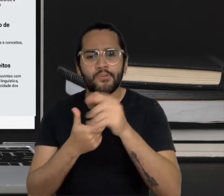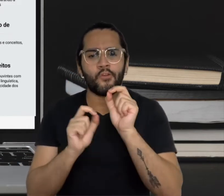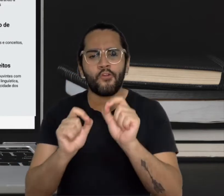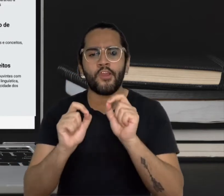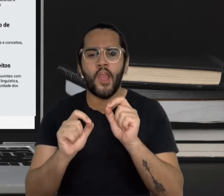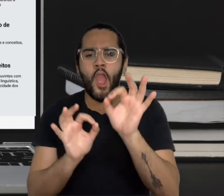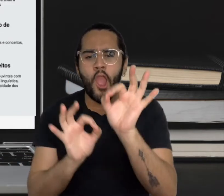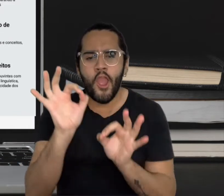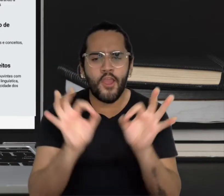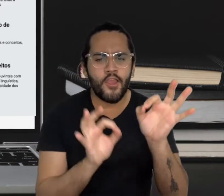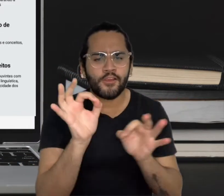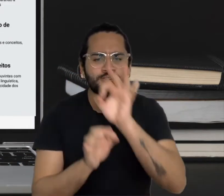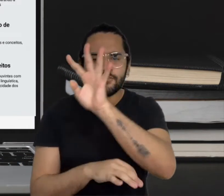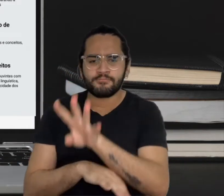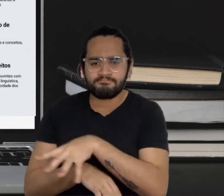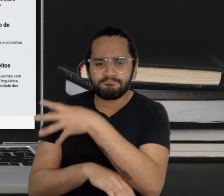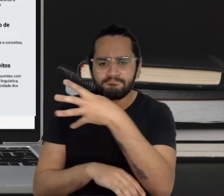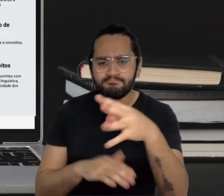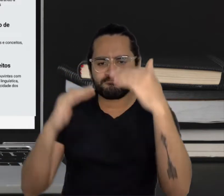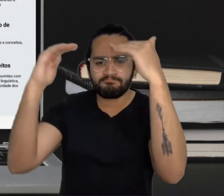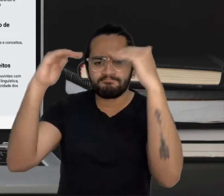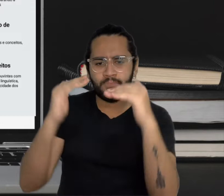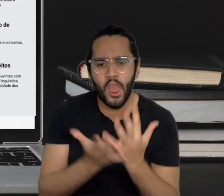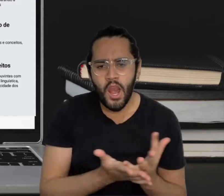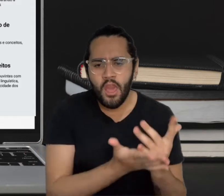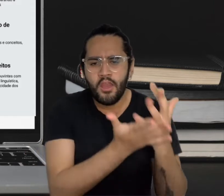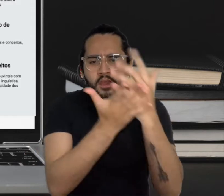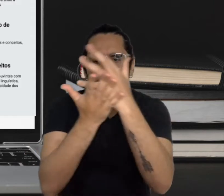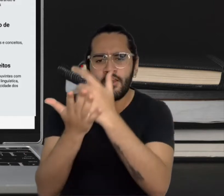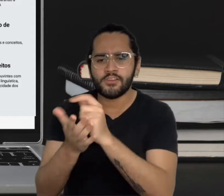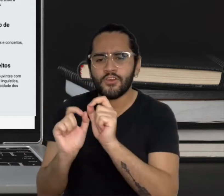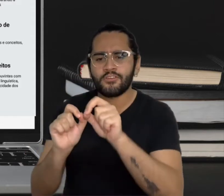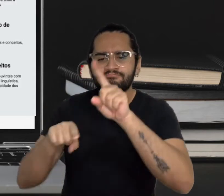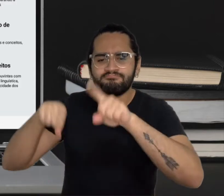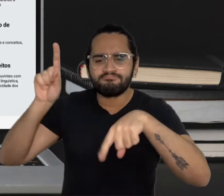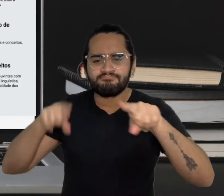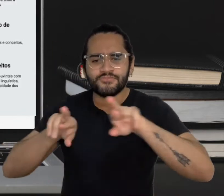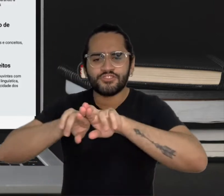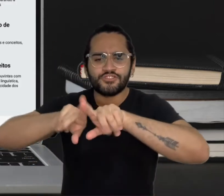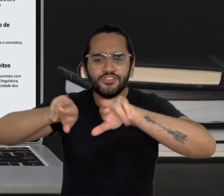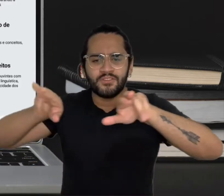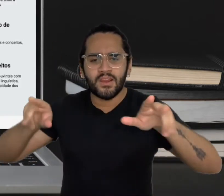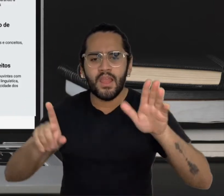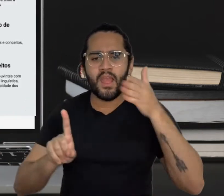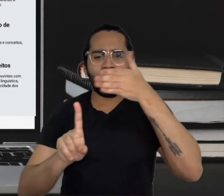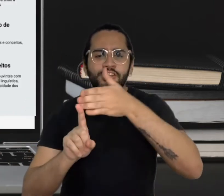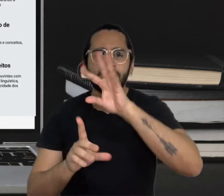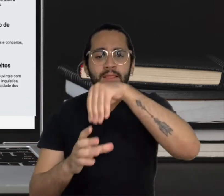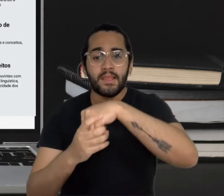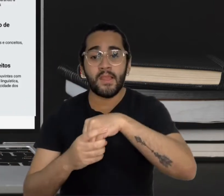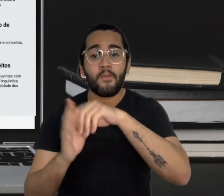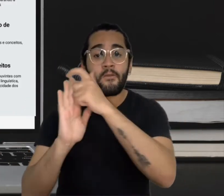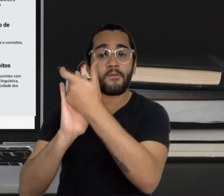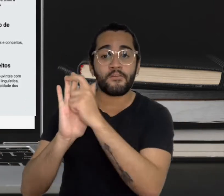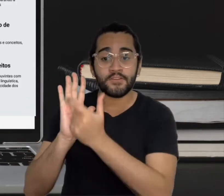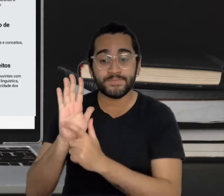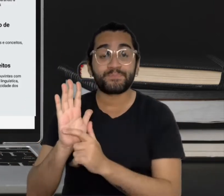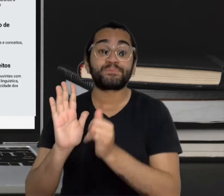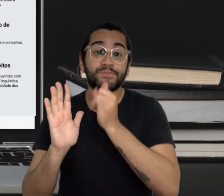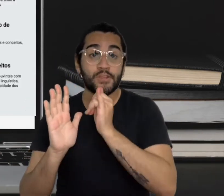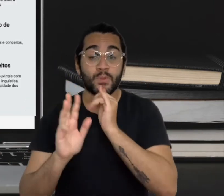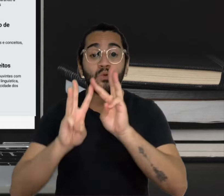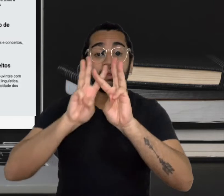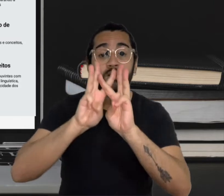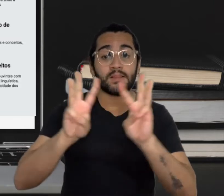a etapa de levantamento dos sinais termos, onde eles foram organizados em uma planilha cujos sinais foram coletados em diferentes repositórios,